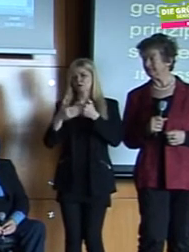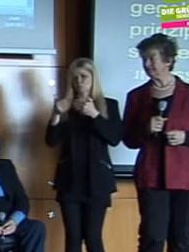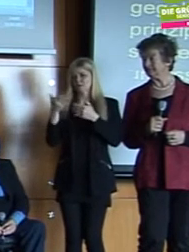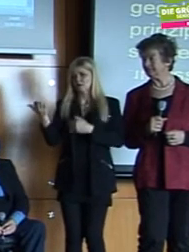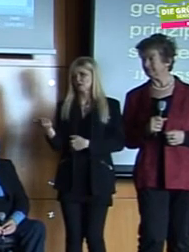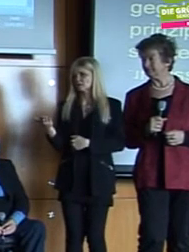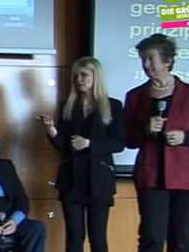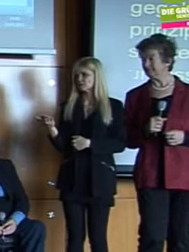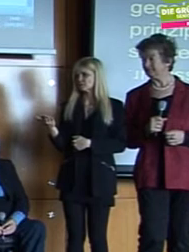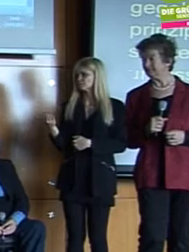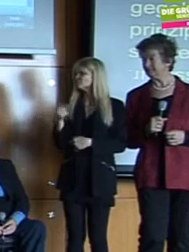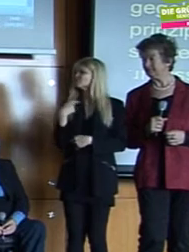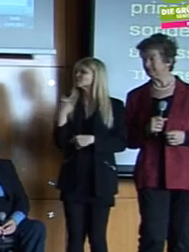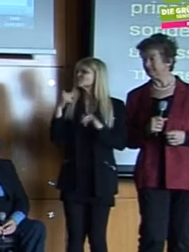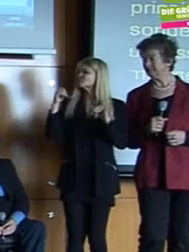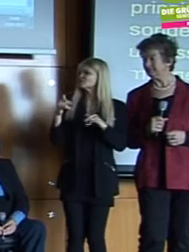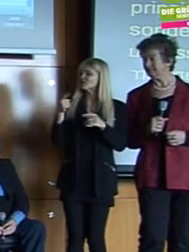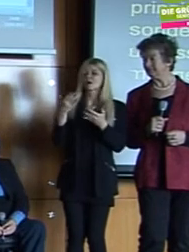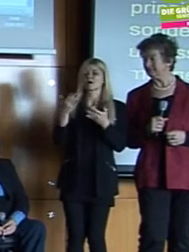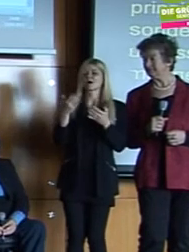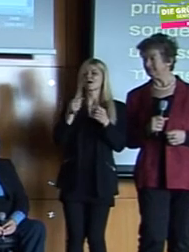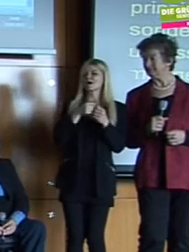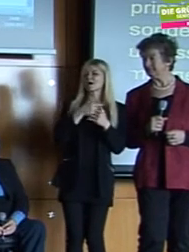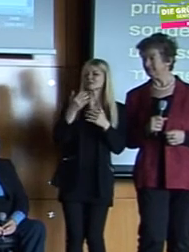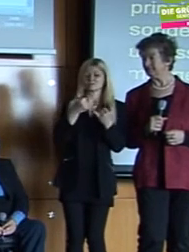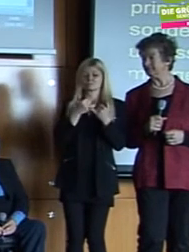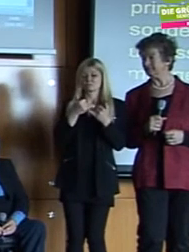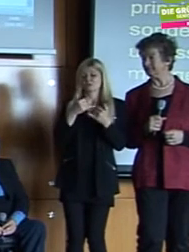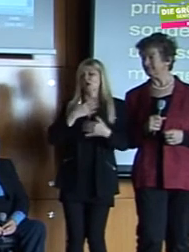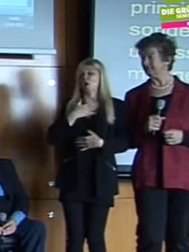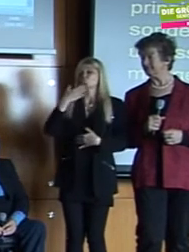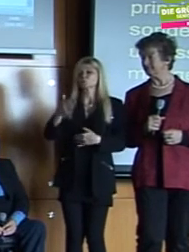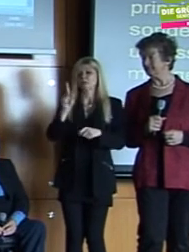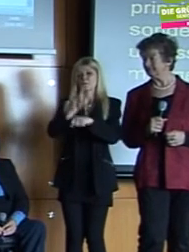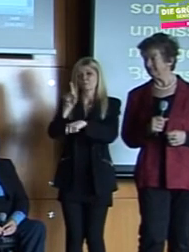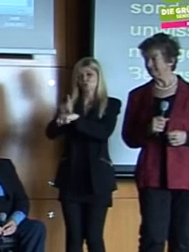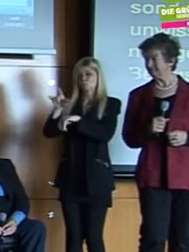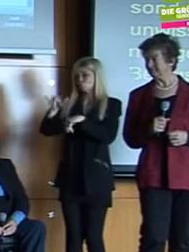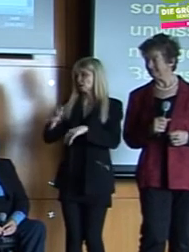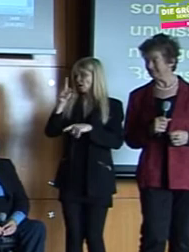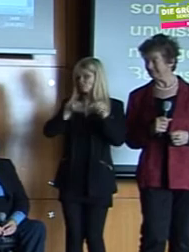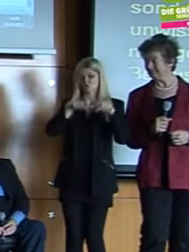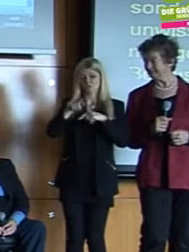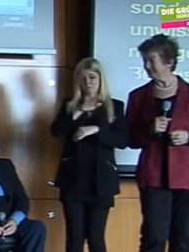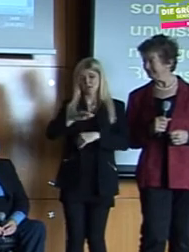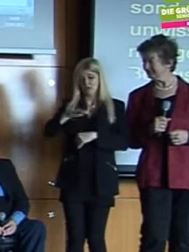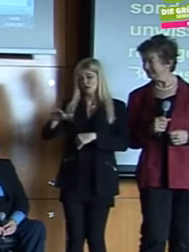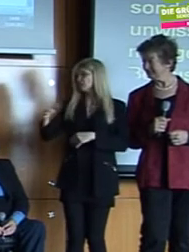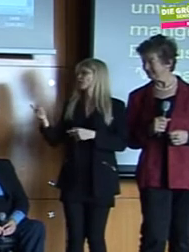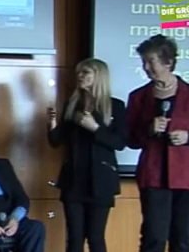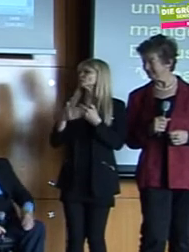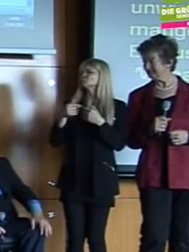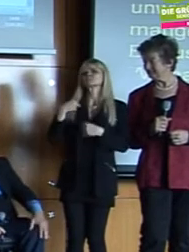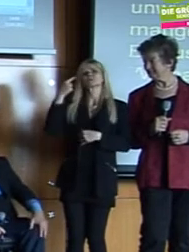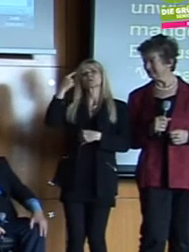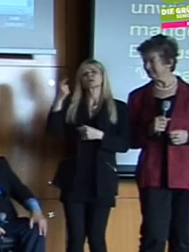haben eine Reihe von sehr leichten Ausnahmebestimmungen in vielen Bereichen, denke daran, dass es